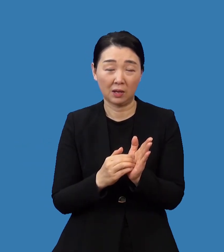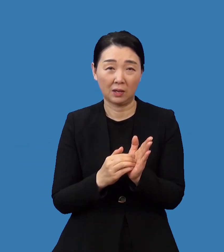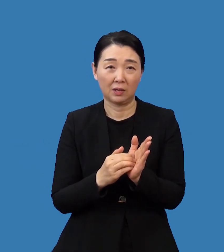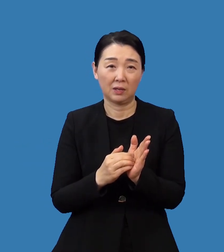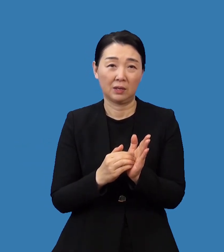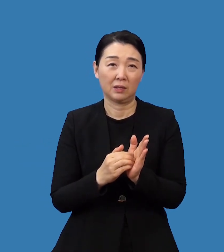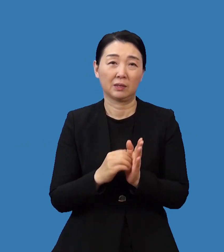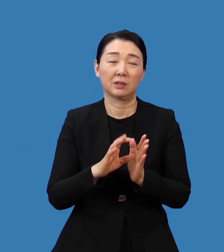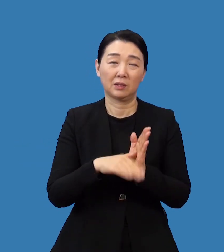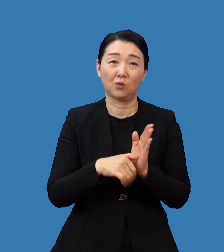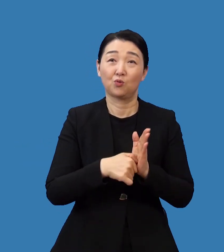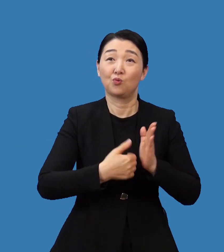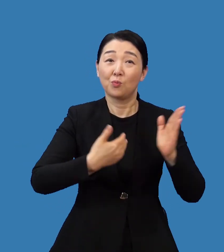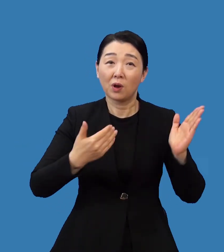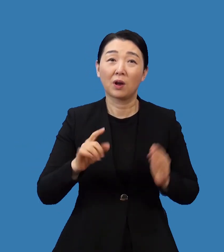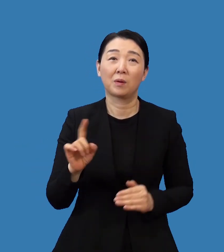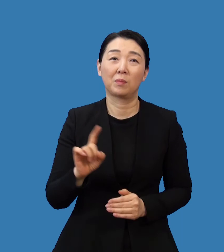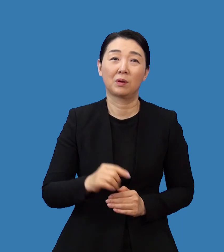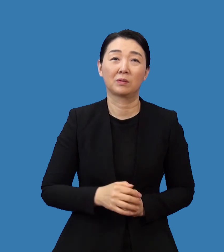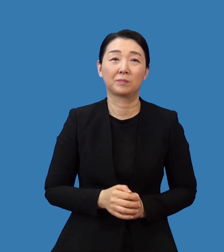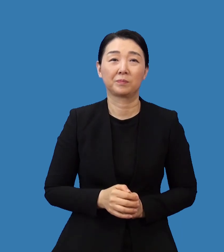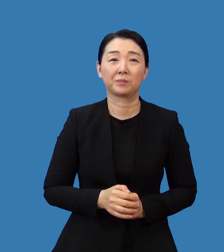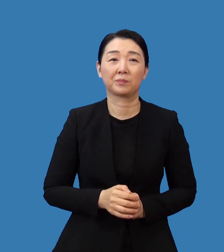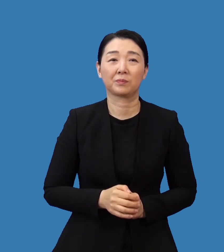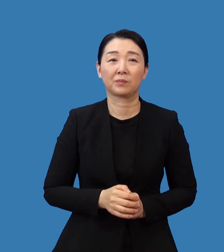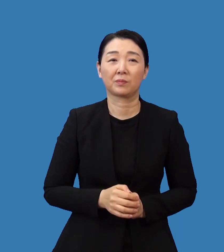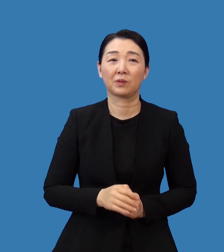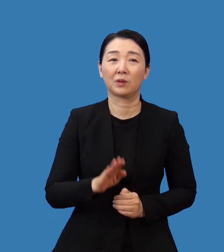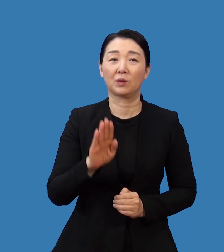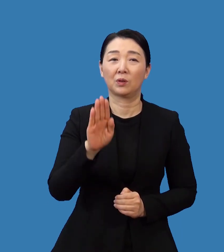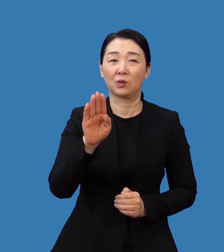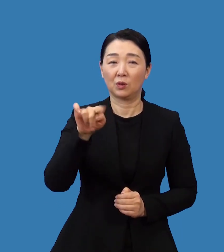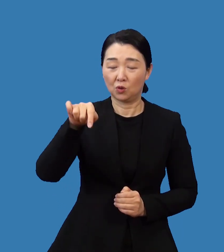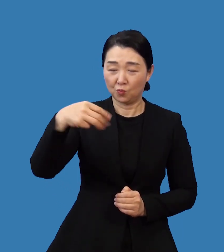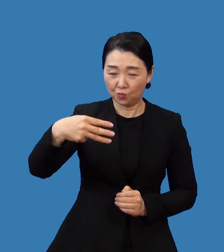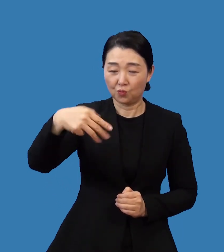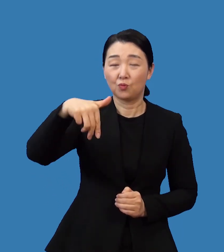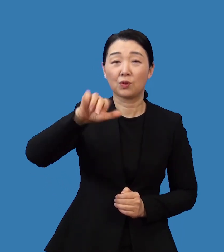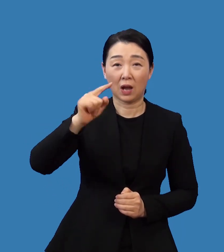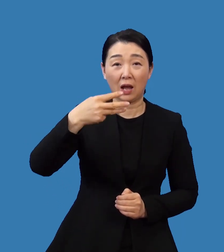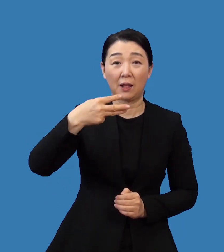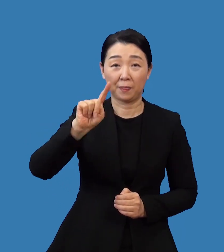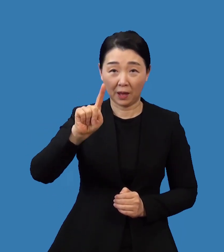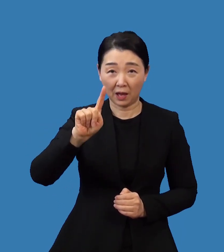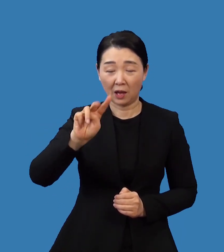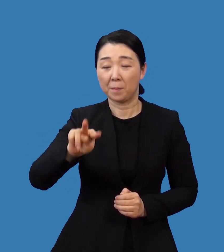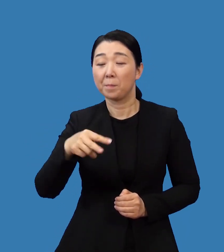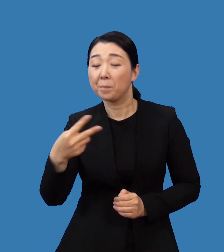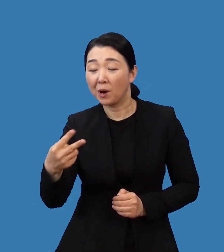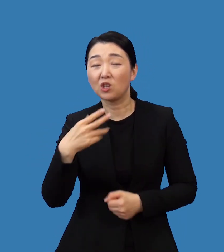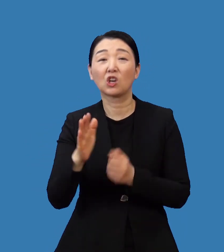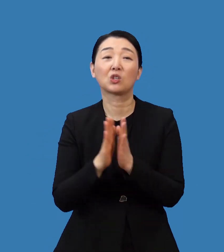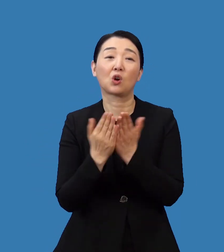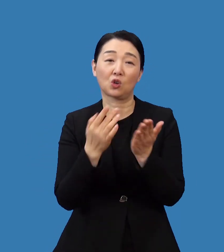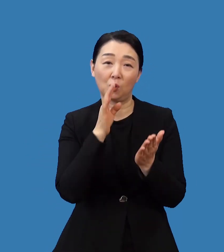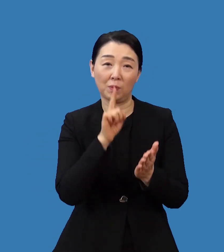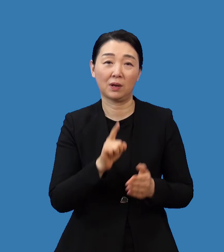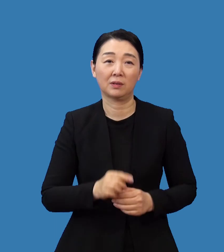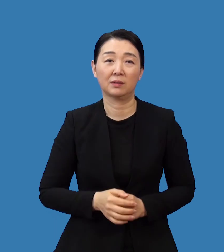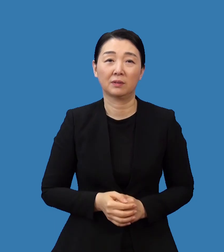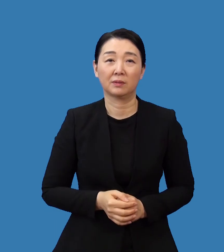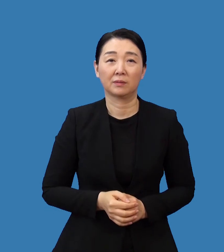번역이 유명한 벌게이트 혹은 불가타라고 그래요. 불가타 번역본이 탄생해요.